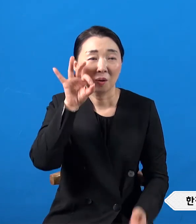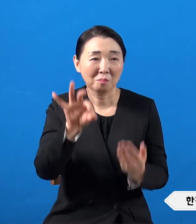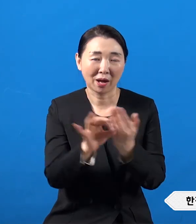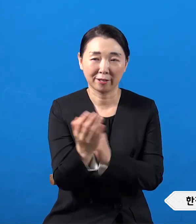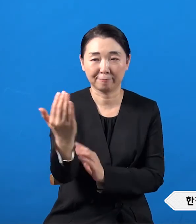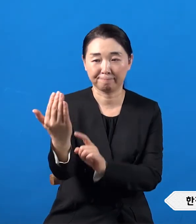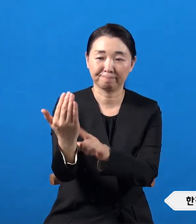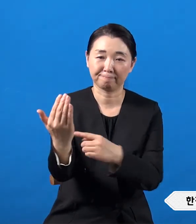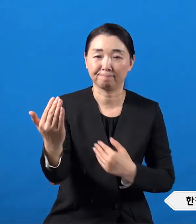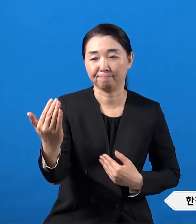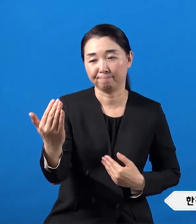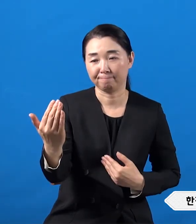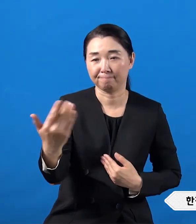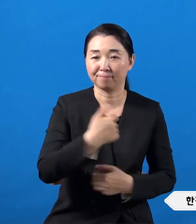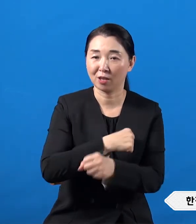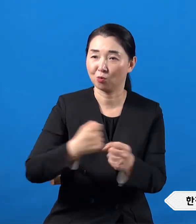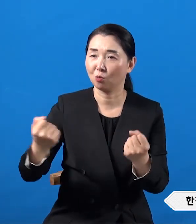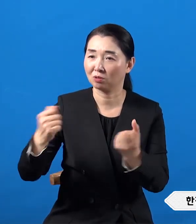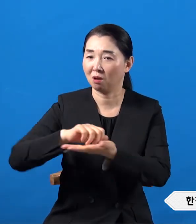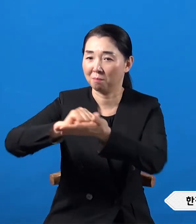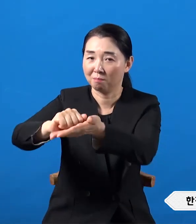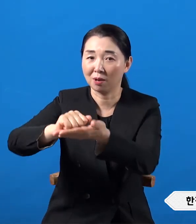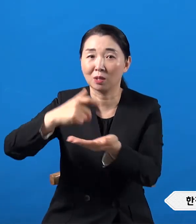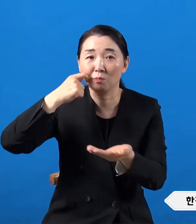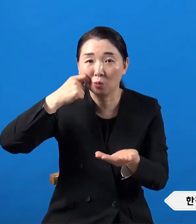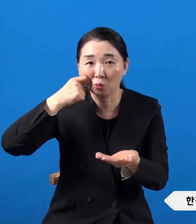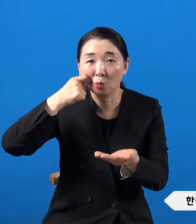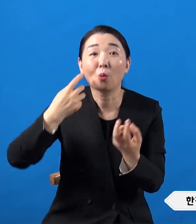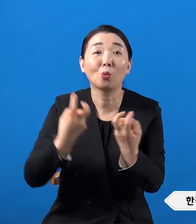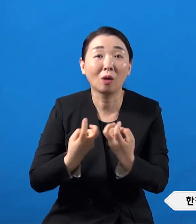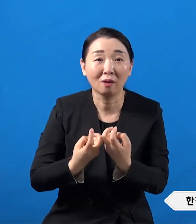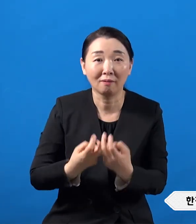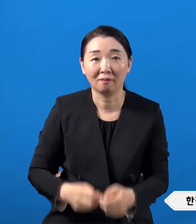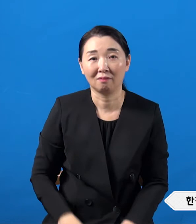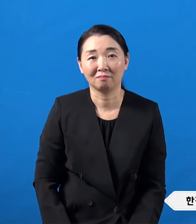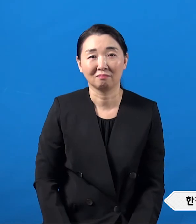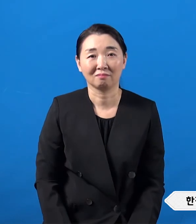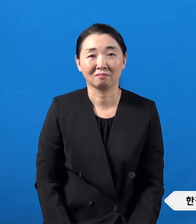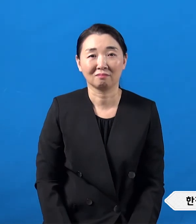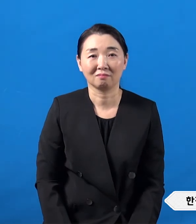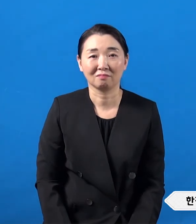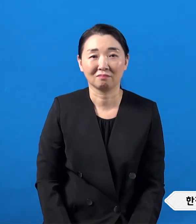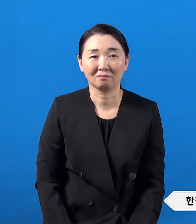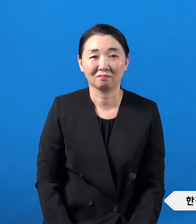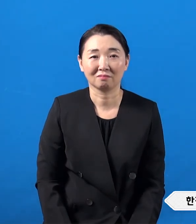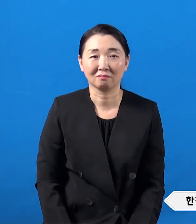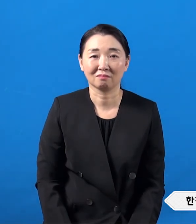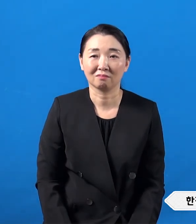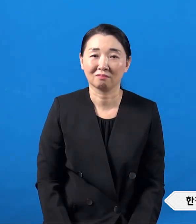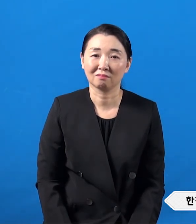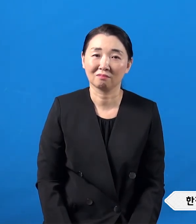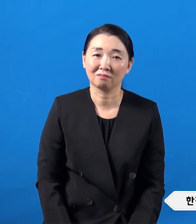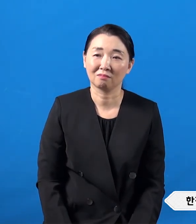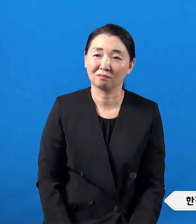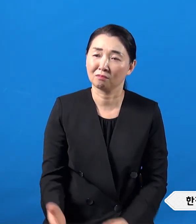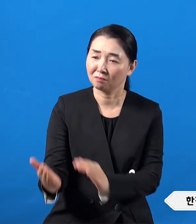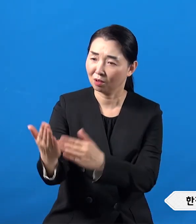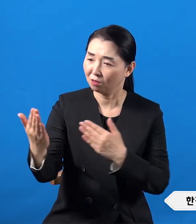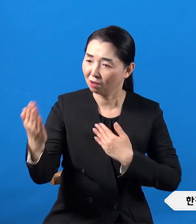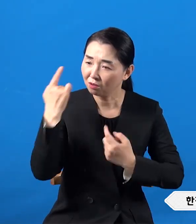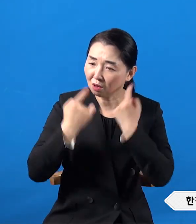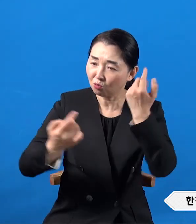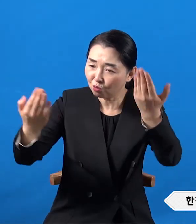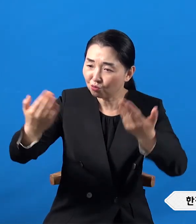만약 상대방이 내 용서를 받아들이지 않으면 어떻게 합니까? 자기가 나에게 상처를 주었다는